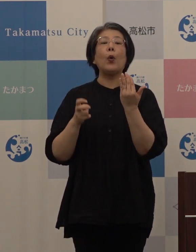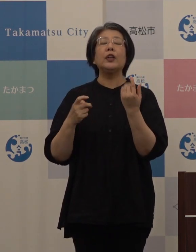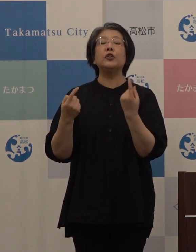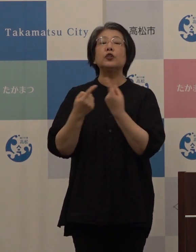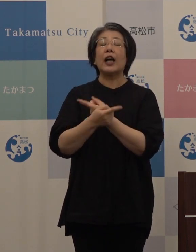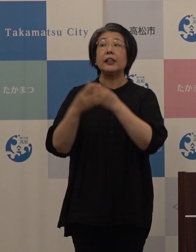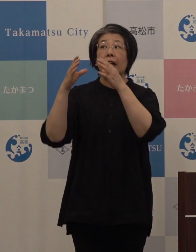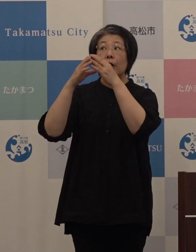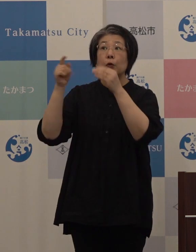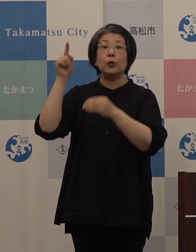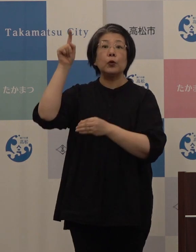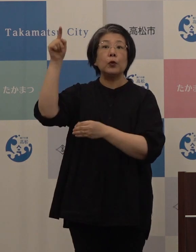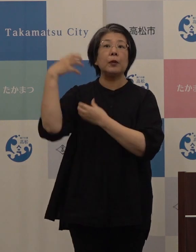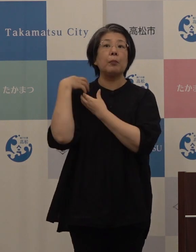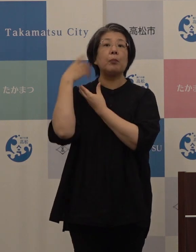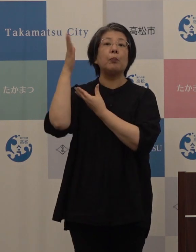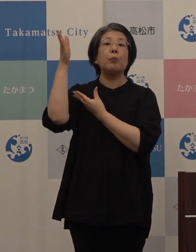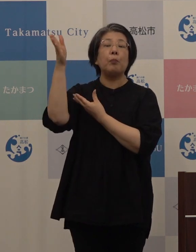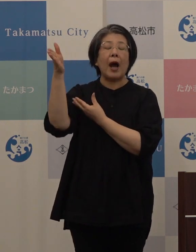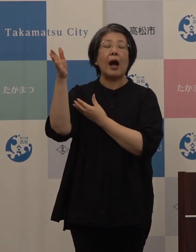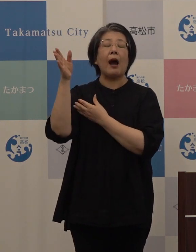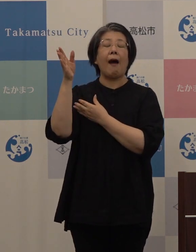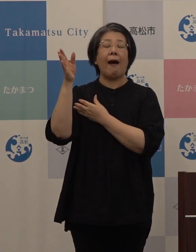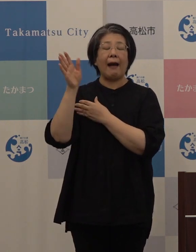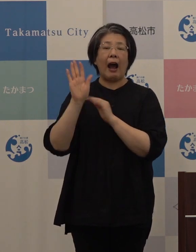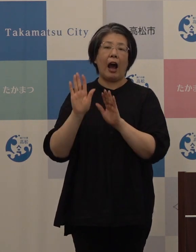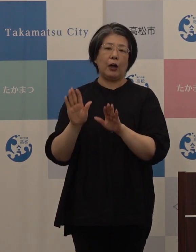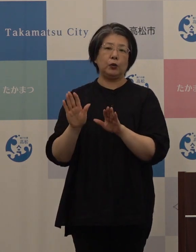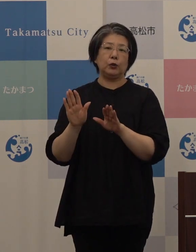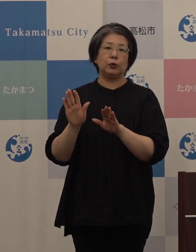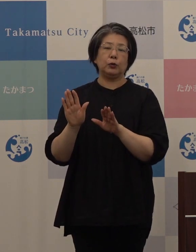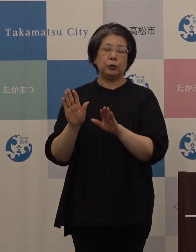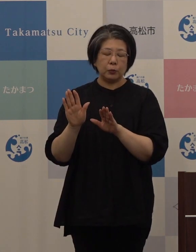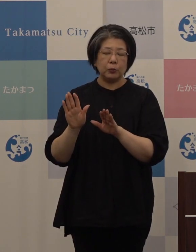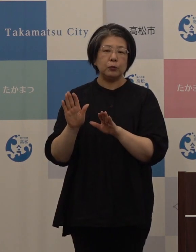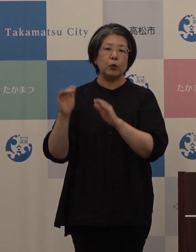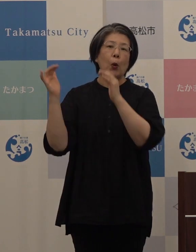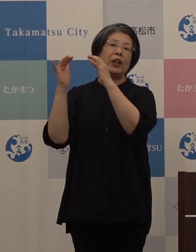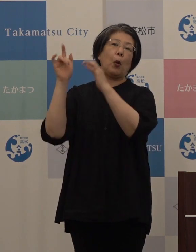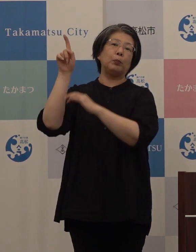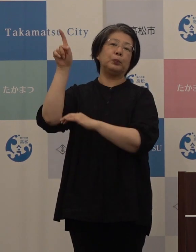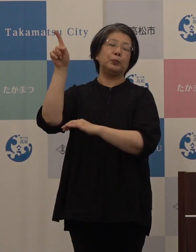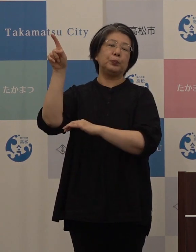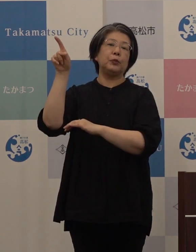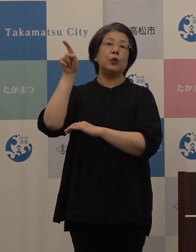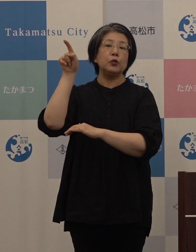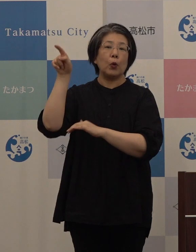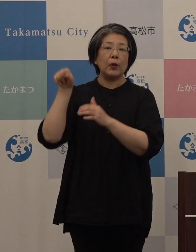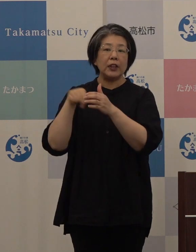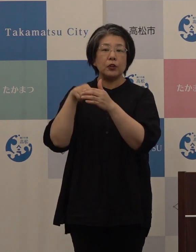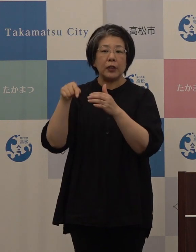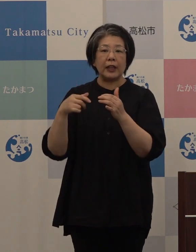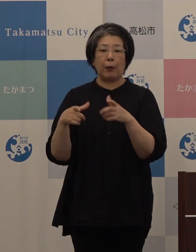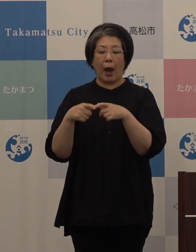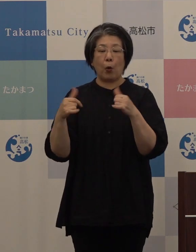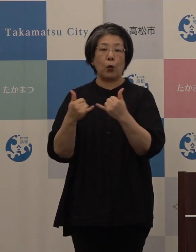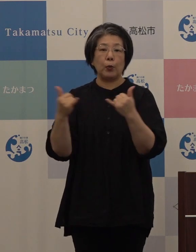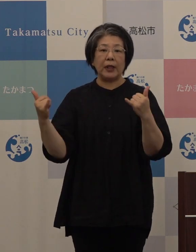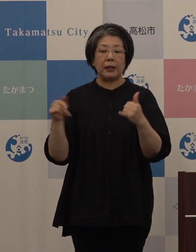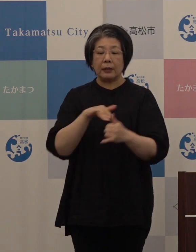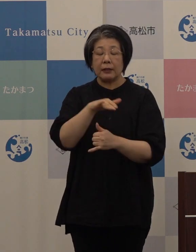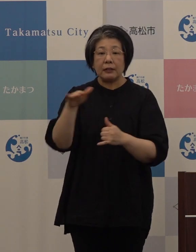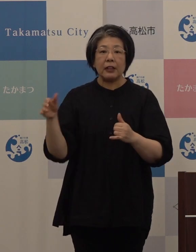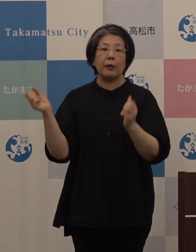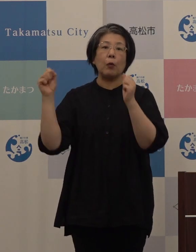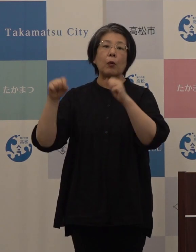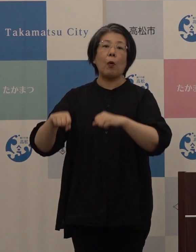国の方で一時そういう制度を導入するかどうかという議論でしょうけど、その辺につきましてはやっぱり国民的な合意といった